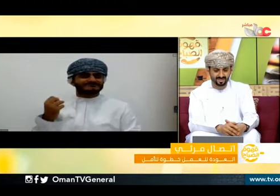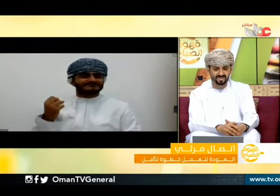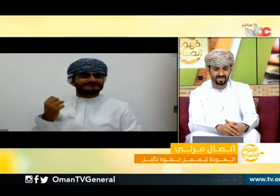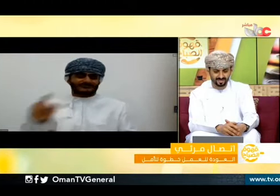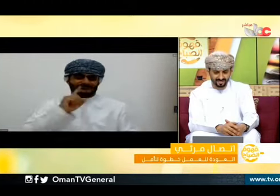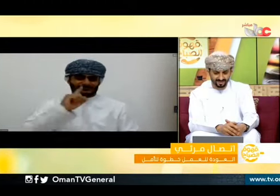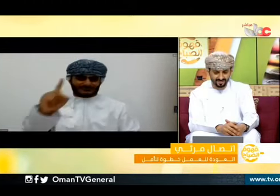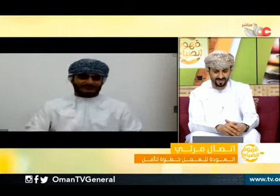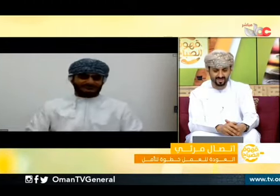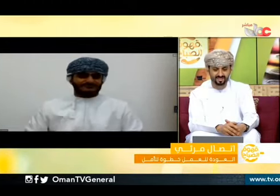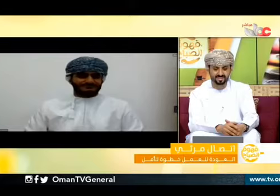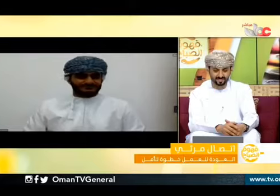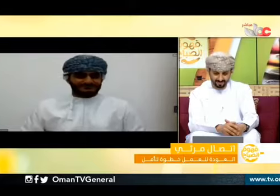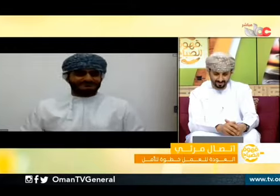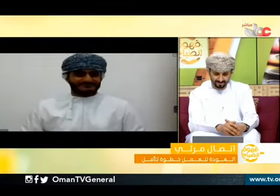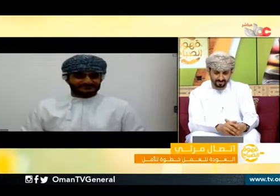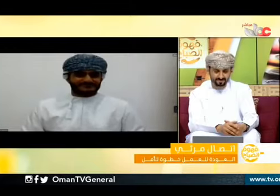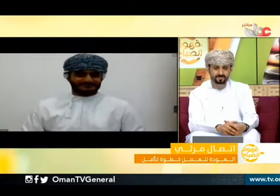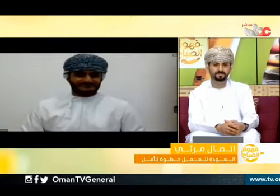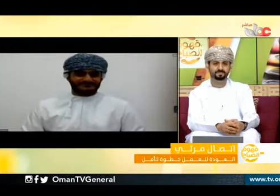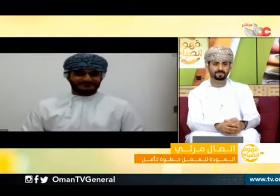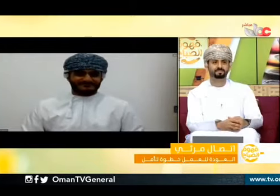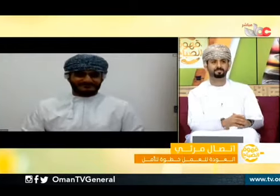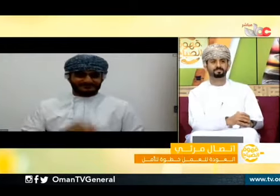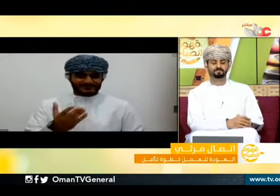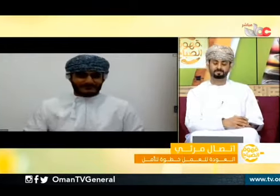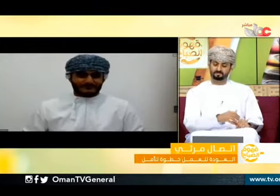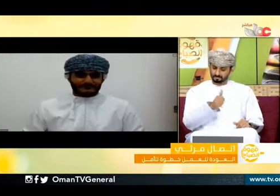الوجه بشكل خفيف.